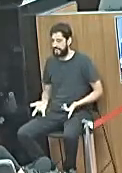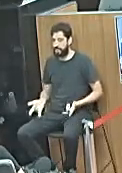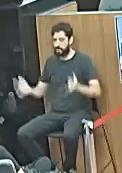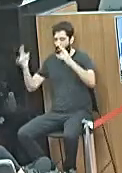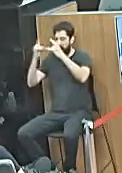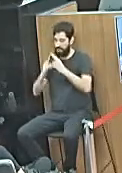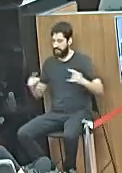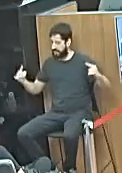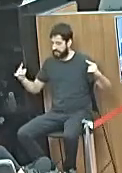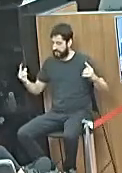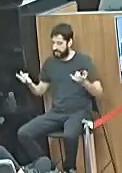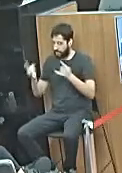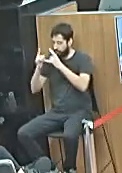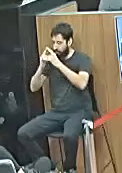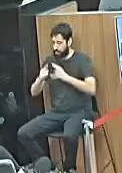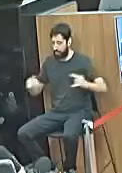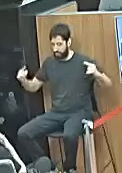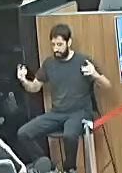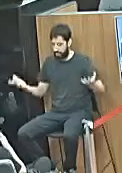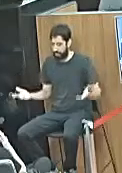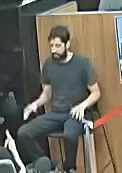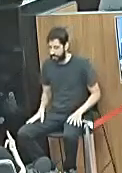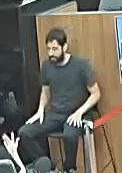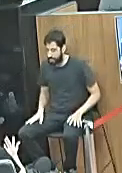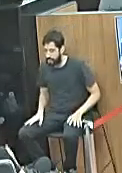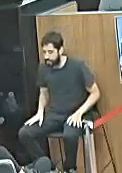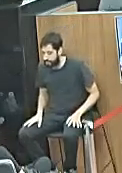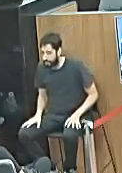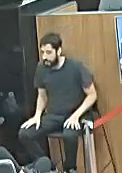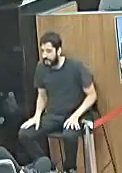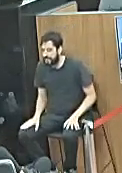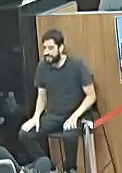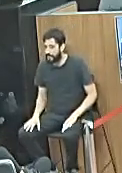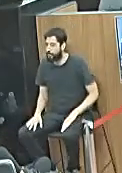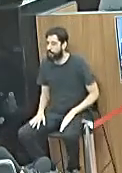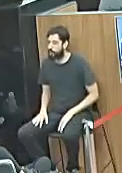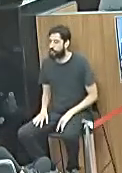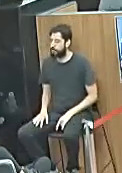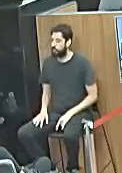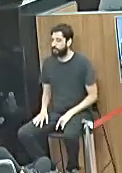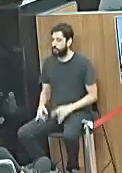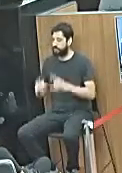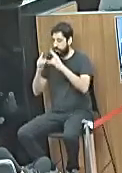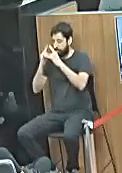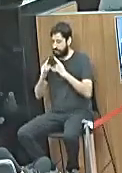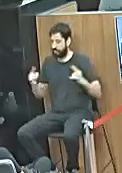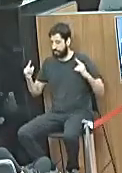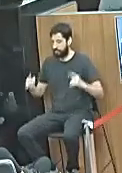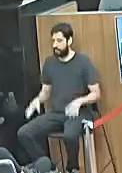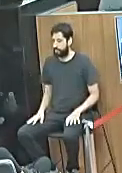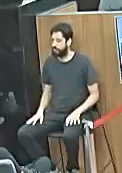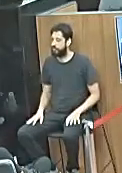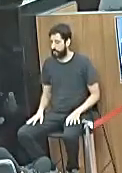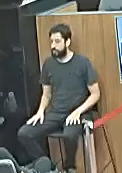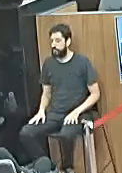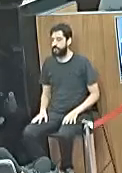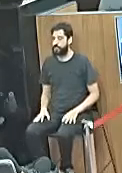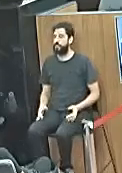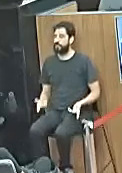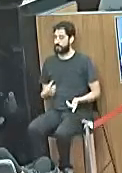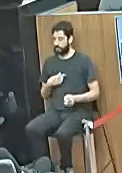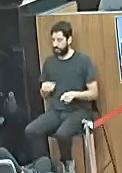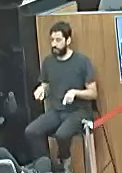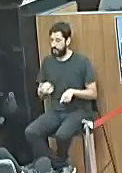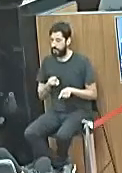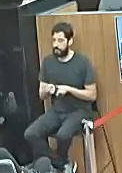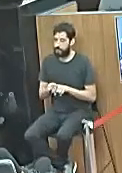atuação e que a gente precisa do apoio do estado para que concretize de segmento nesta ação que inclusive que dentro de